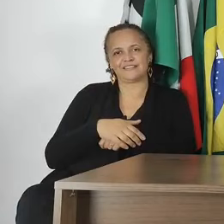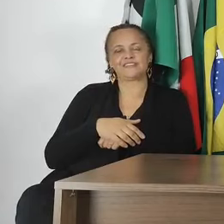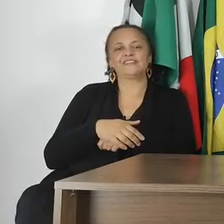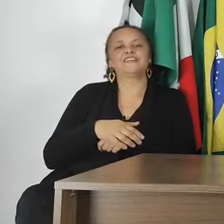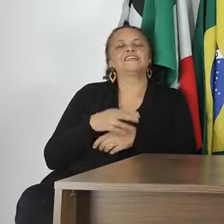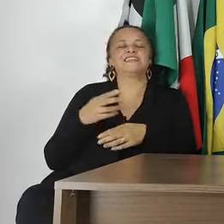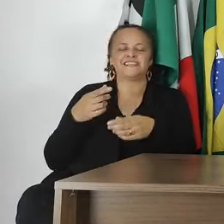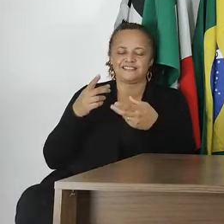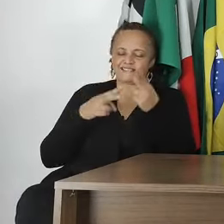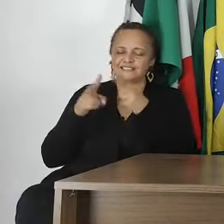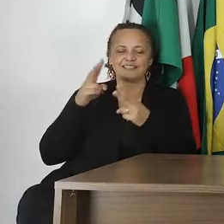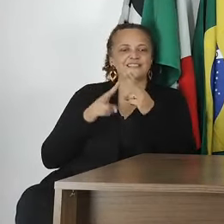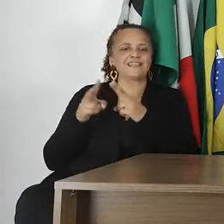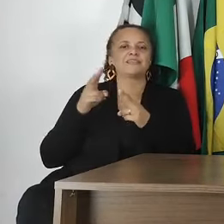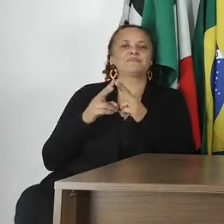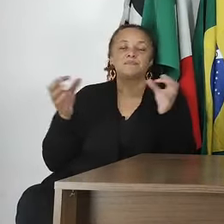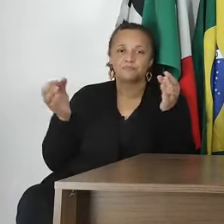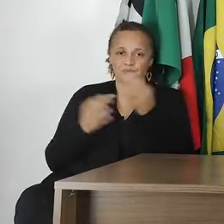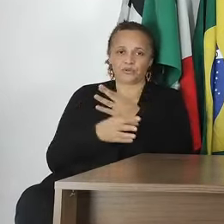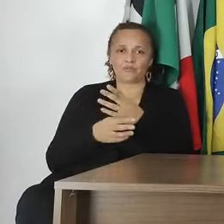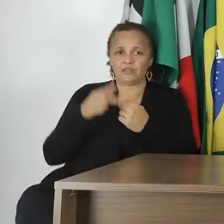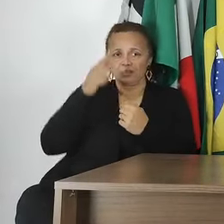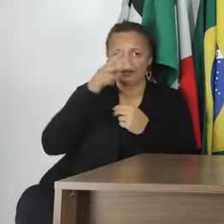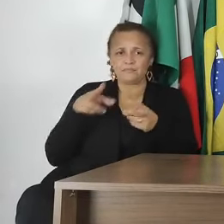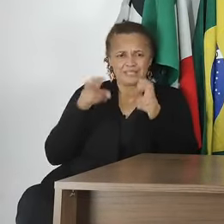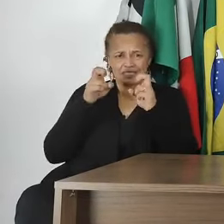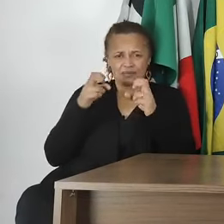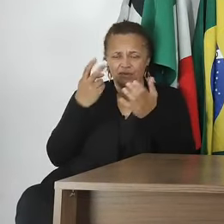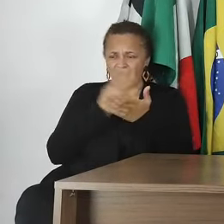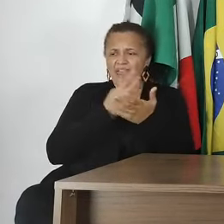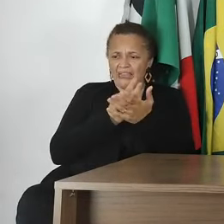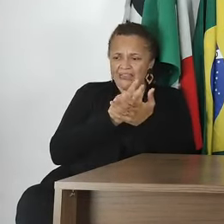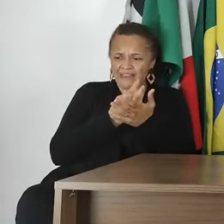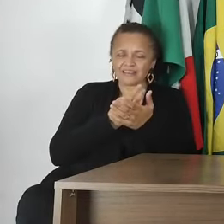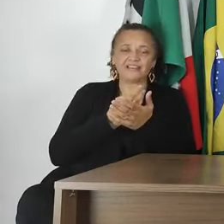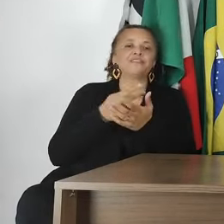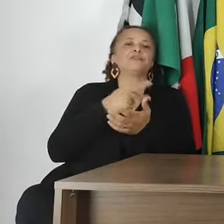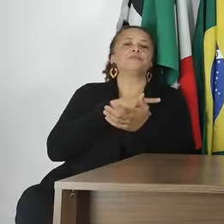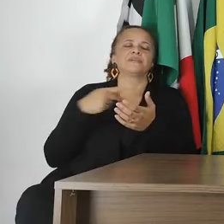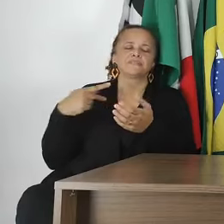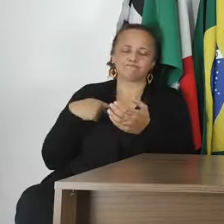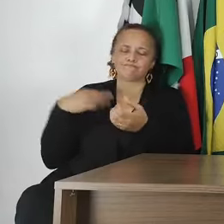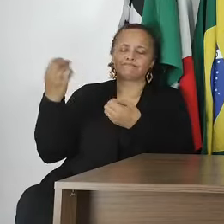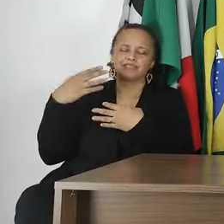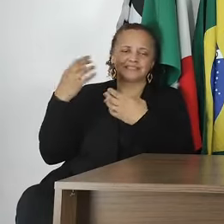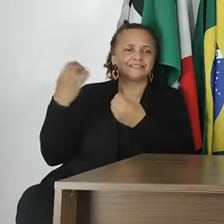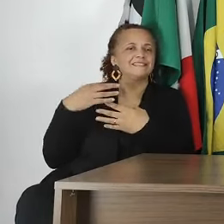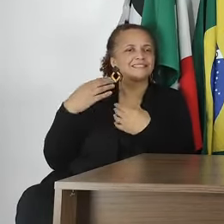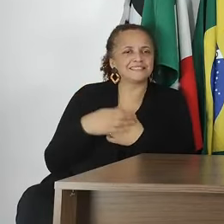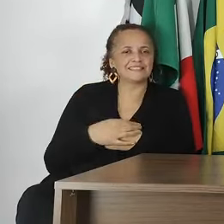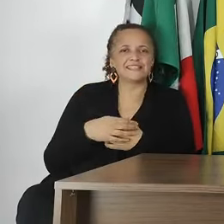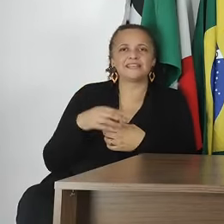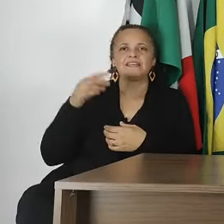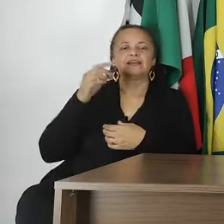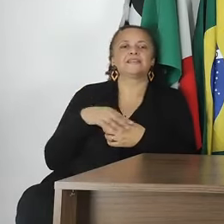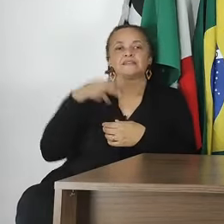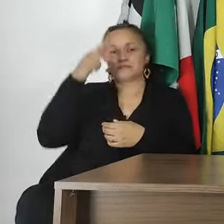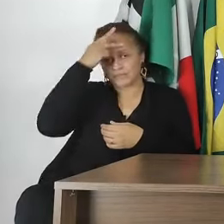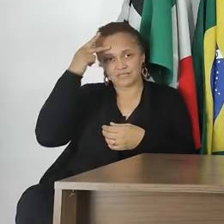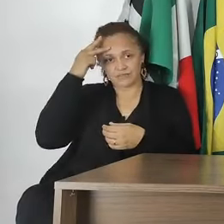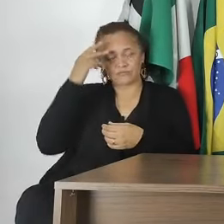sempre aberto para correções, estou sempre aberto para que o Senhor venha me corrigir a cada dia,